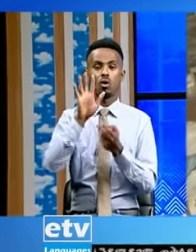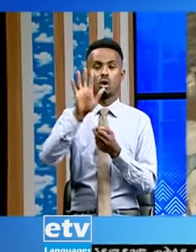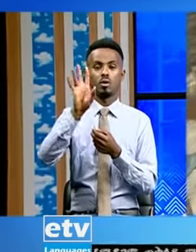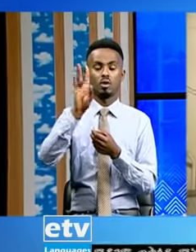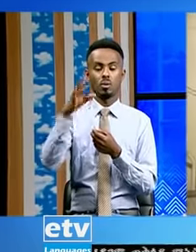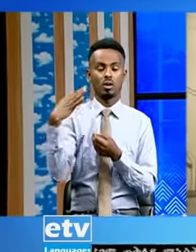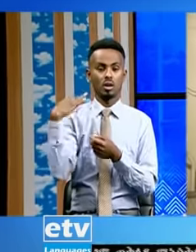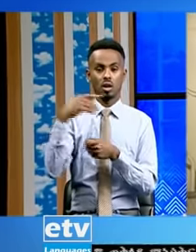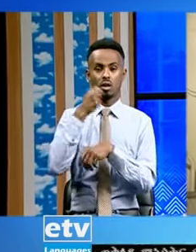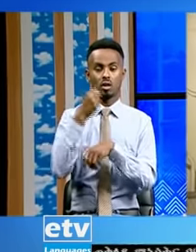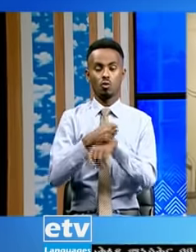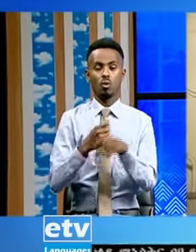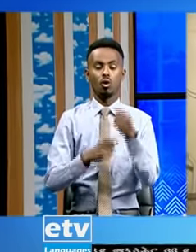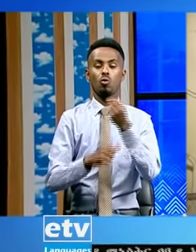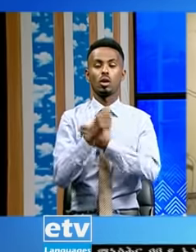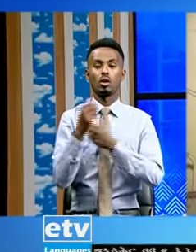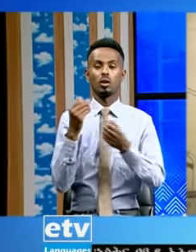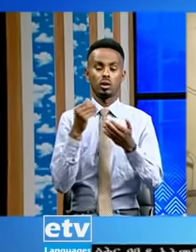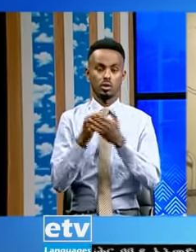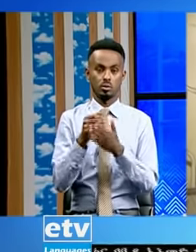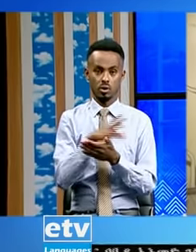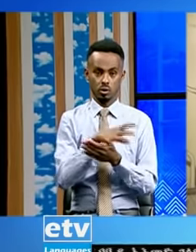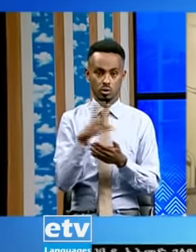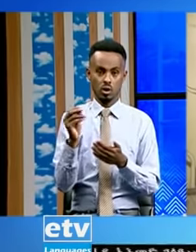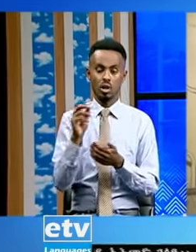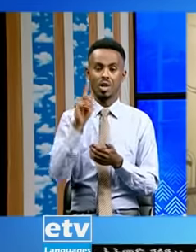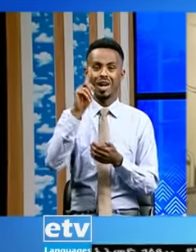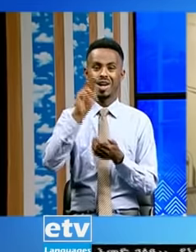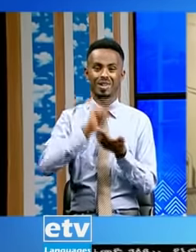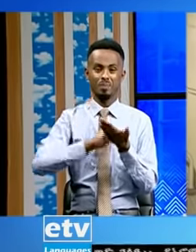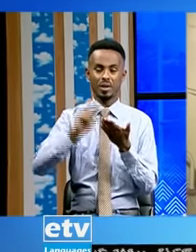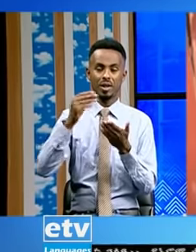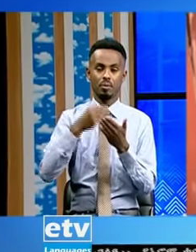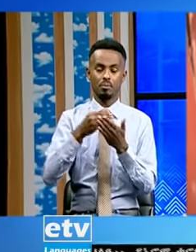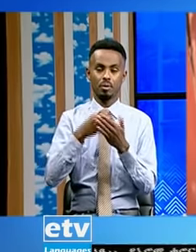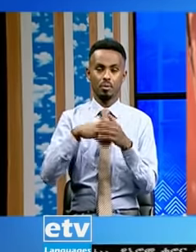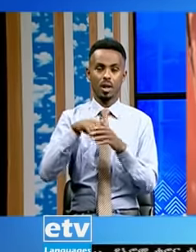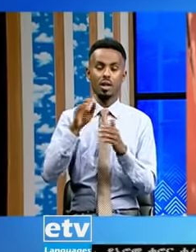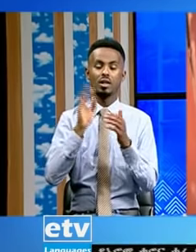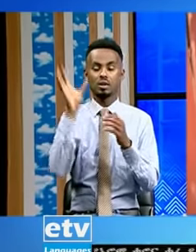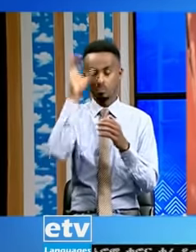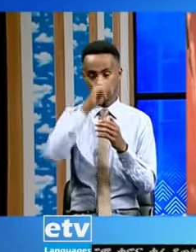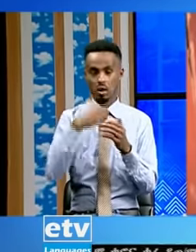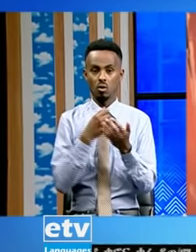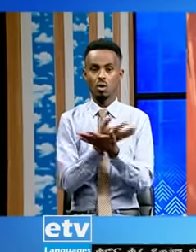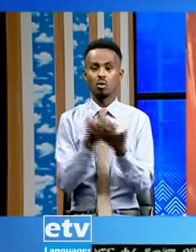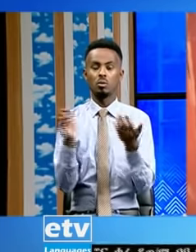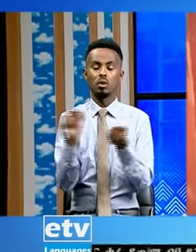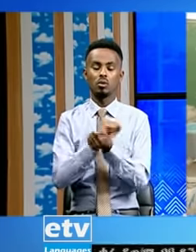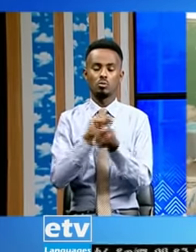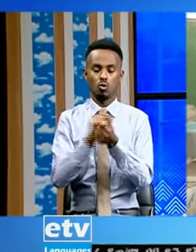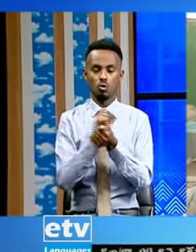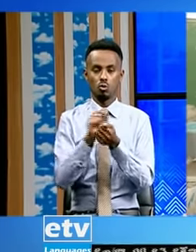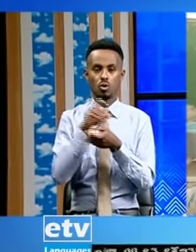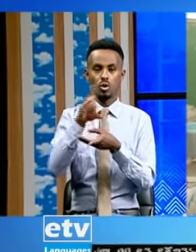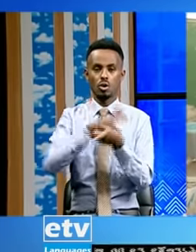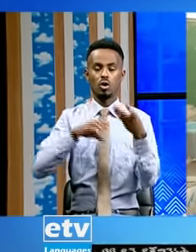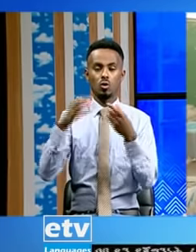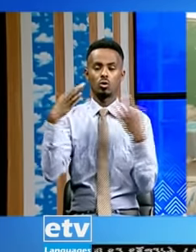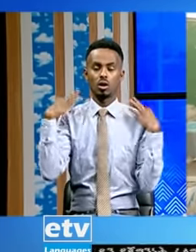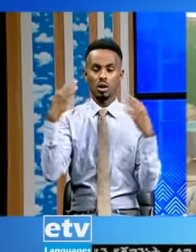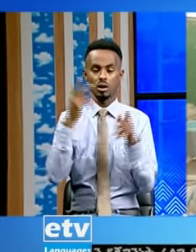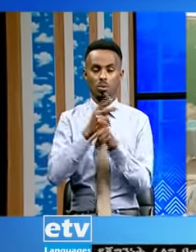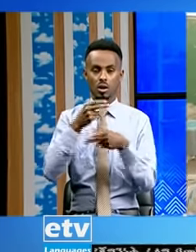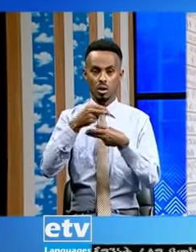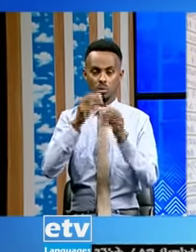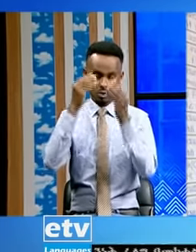57 የጤና ተቋማት ጉዳት እንደደረሰባቸውና ከአንድ ቢሊዮን ብር በላይ ግምት ያለው ንብረት መውደሙንም የክልሉ ጤና